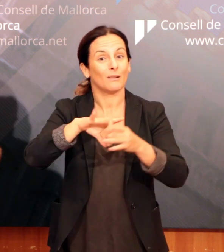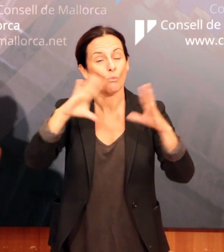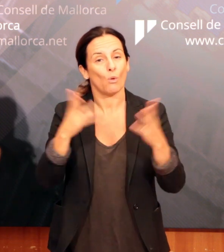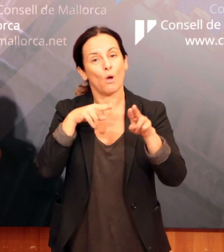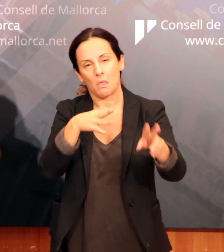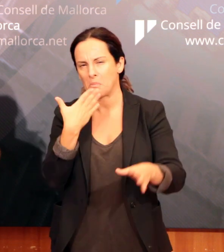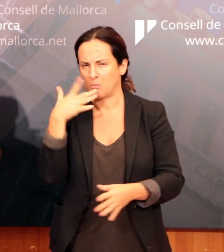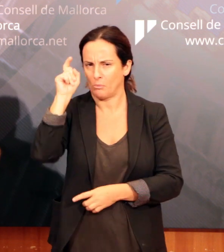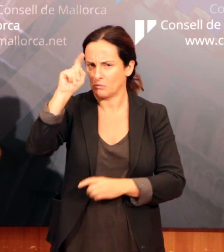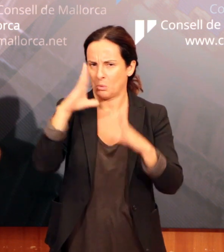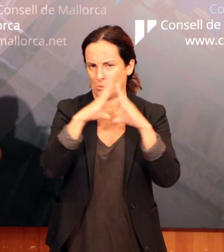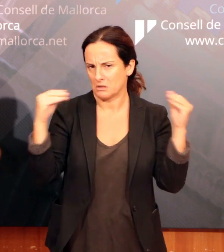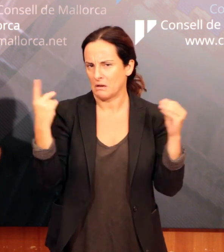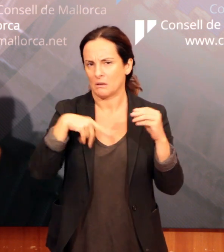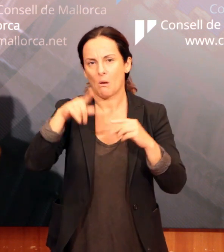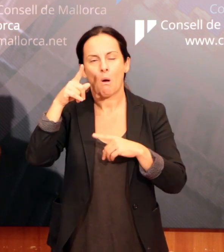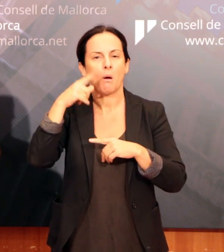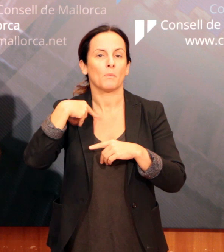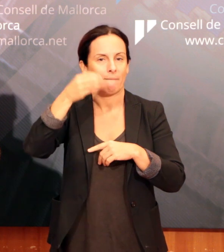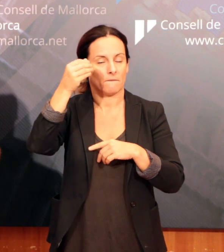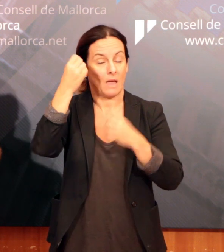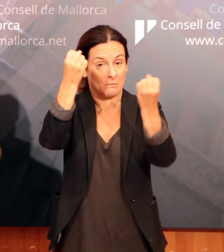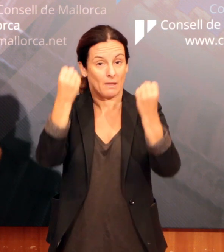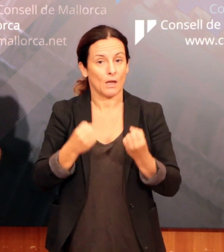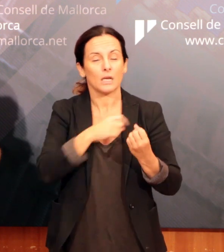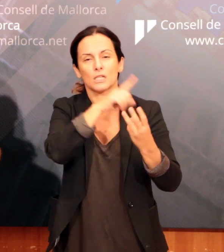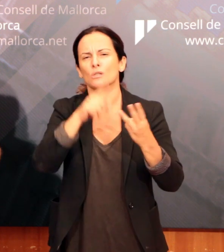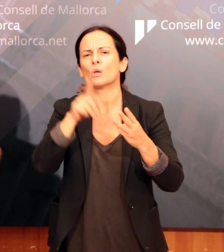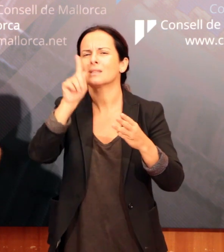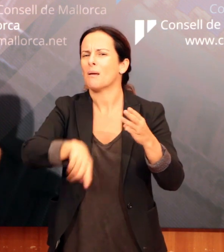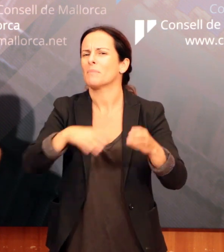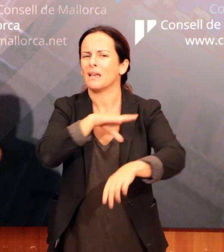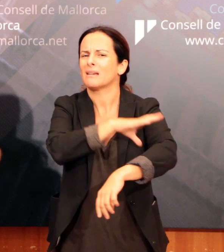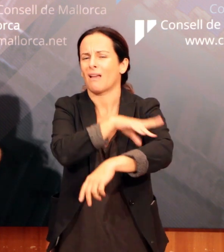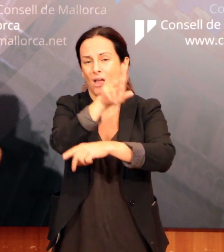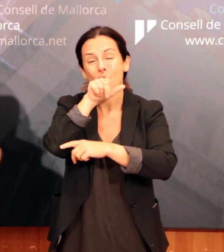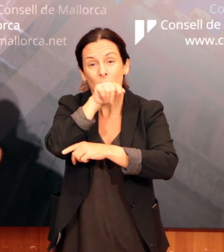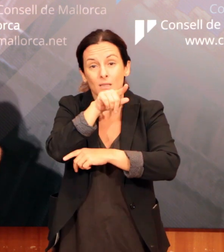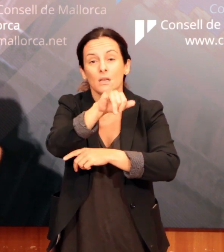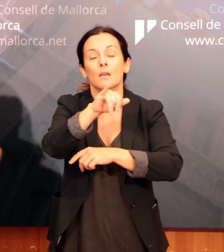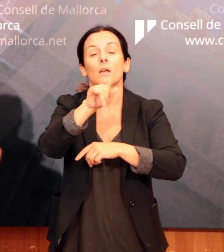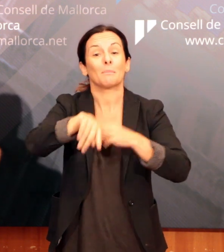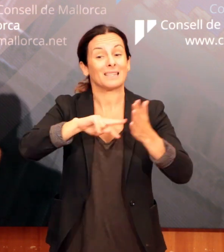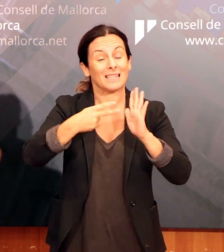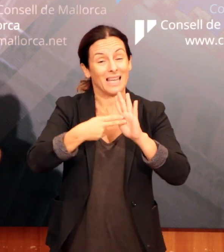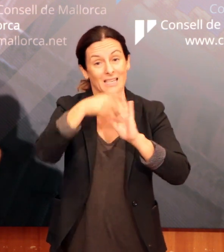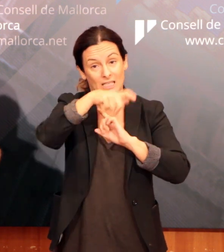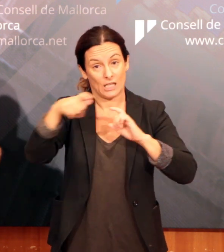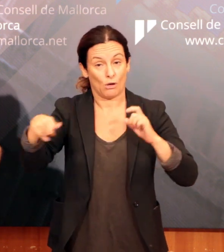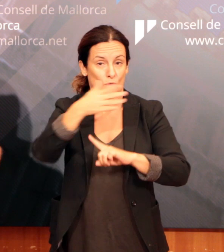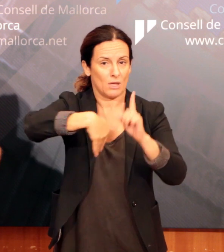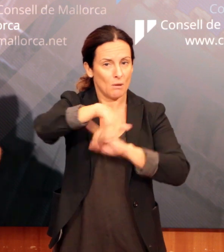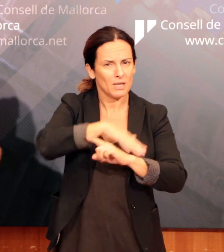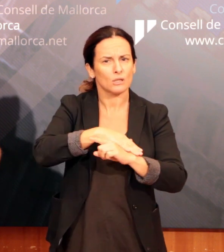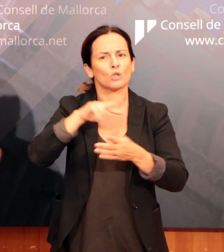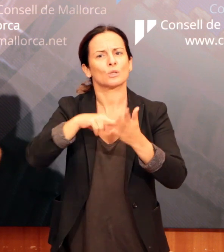universitaris, especialistes, falconers, caçadors, agents de medi ambient, tècnics agrícoles, entre altres.